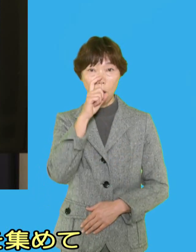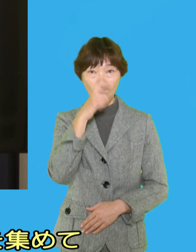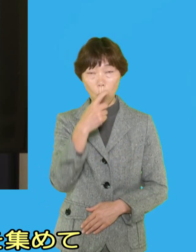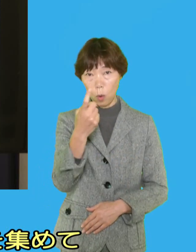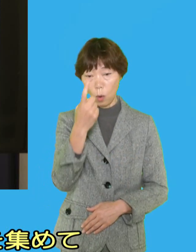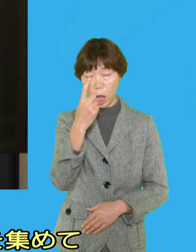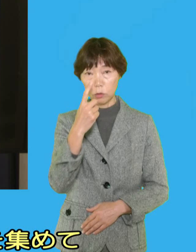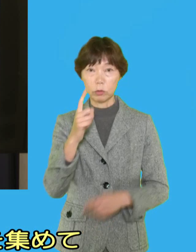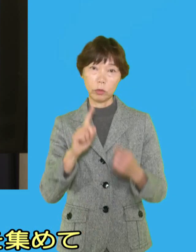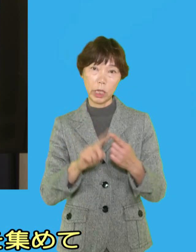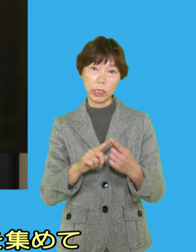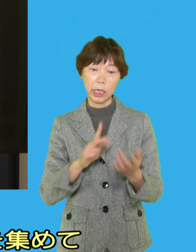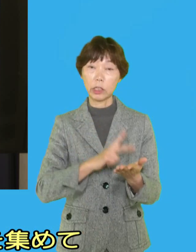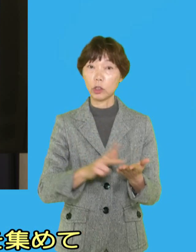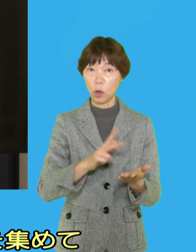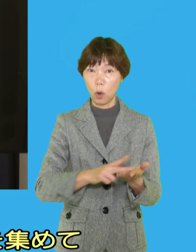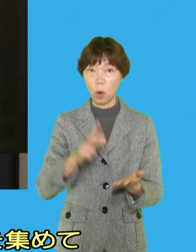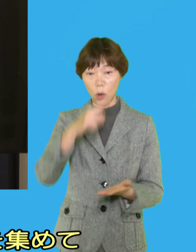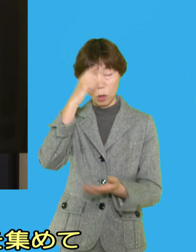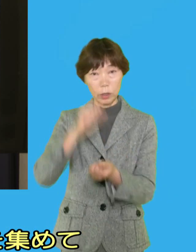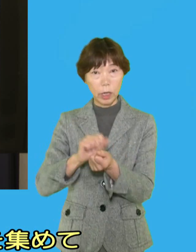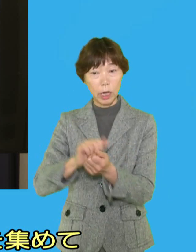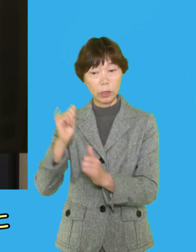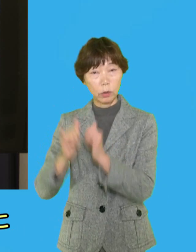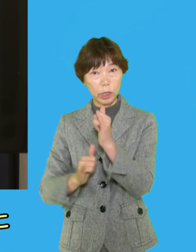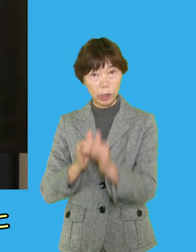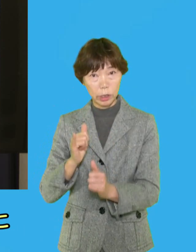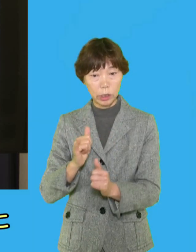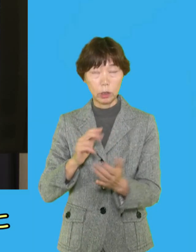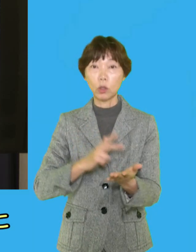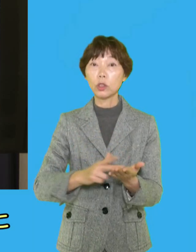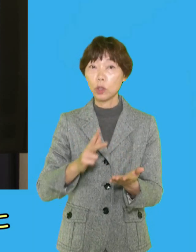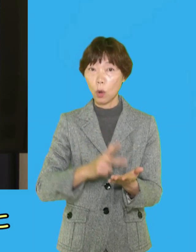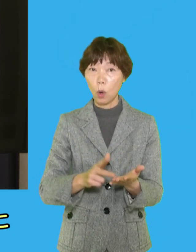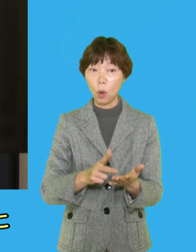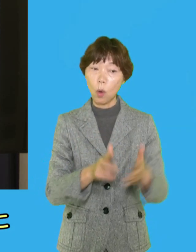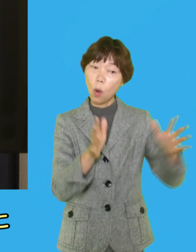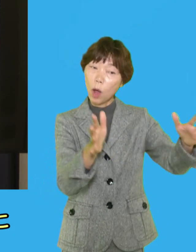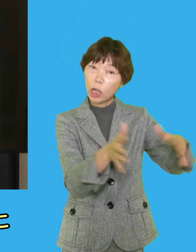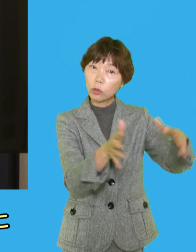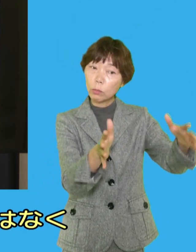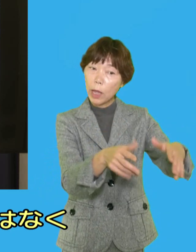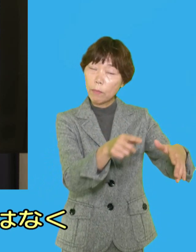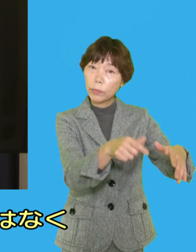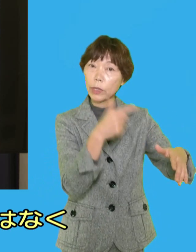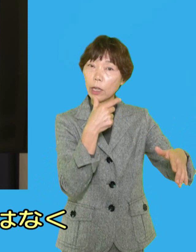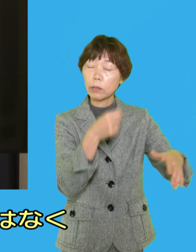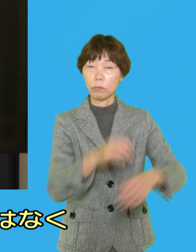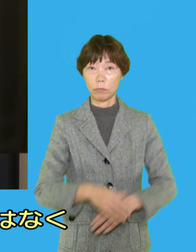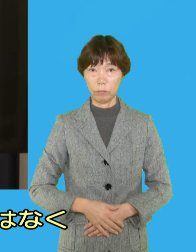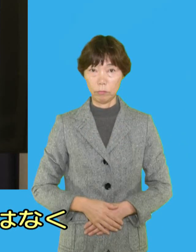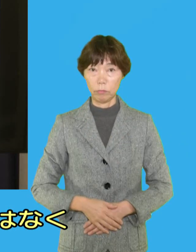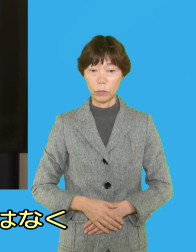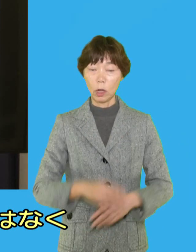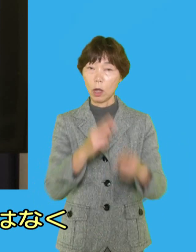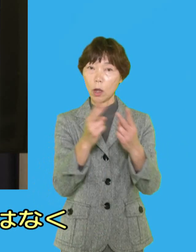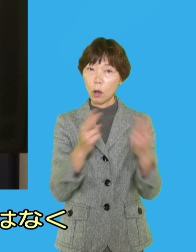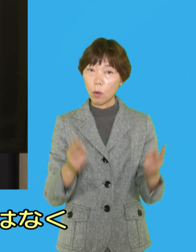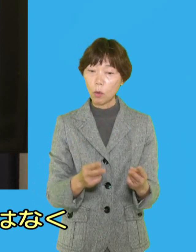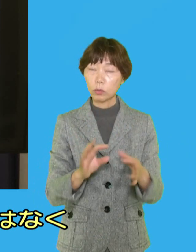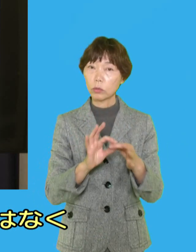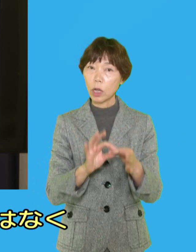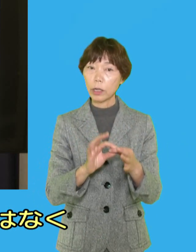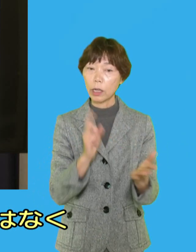料であったり境の歴史に関する資料をまあ、集めて収蔵できないかなというふうに考えておりまして、まあ、古墳関連に特化したということではあり